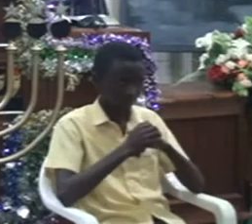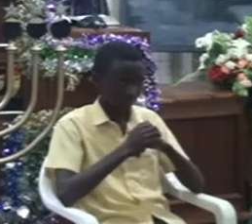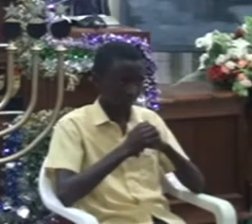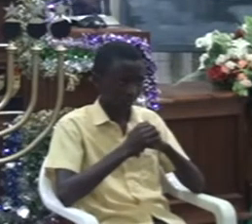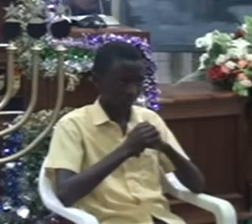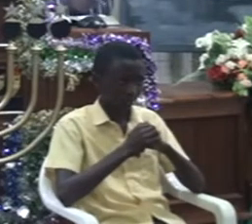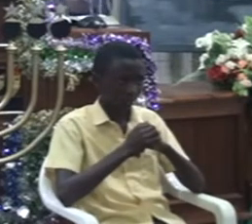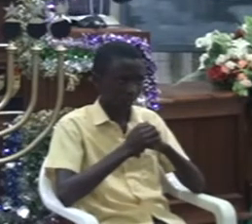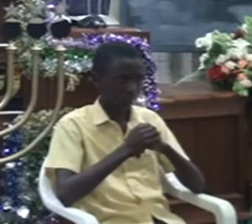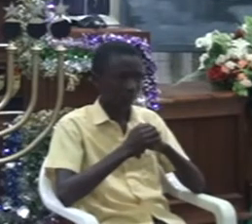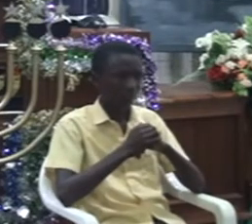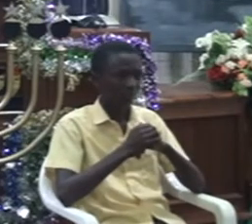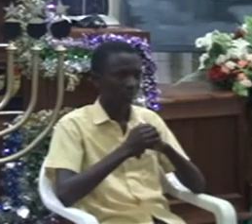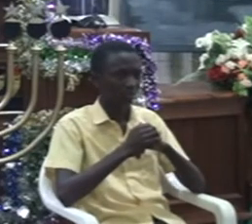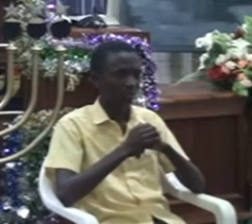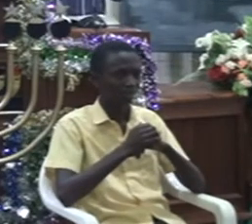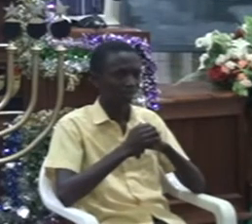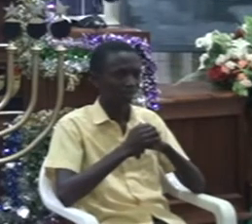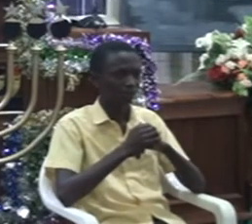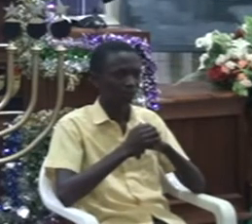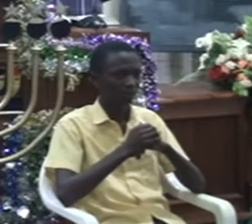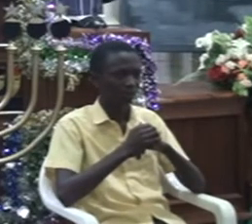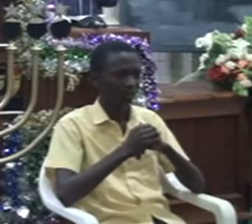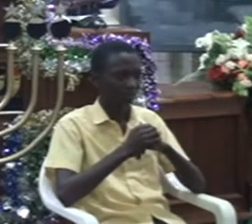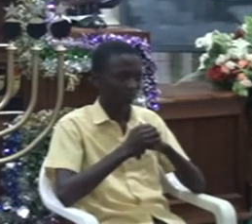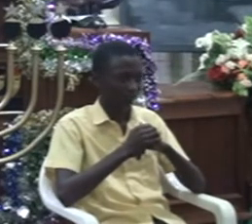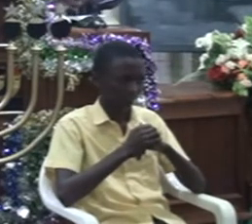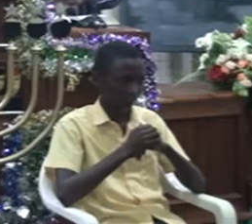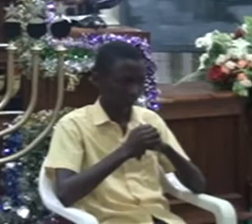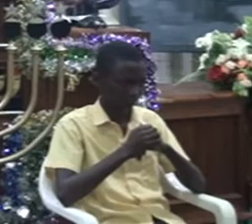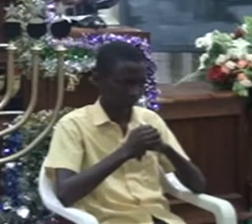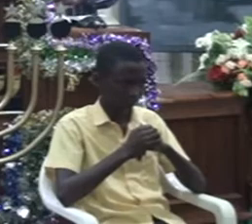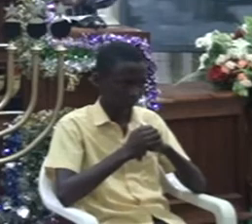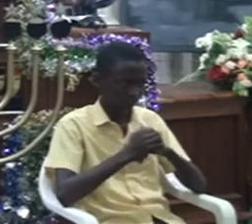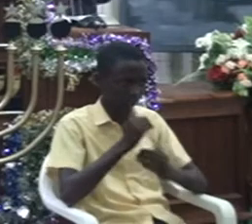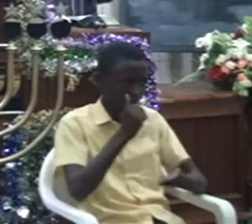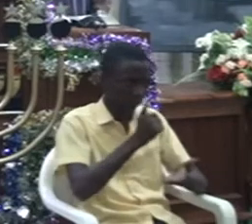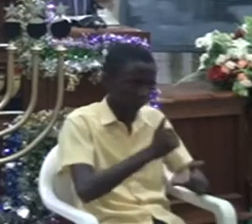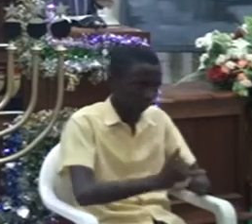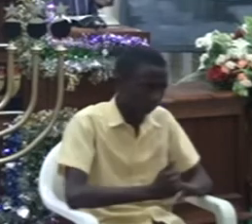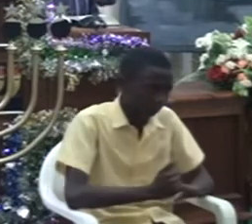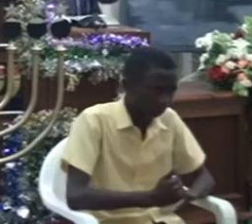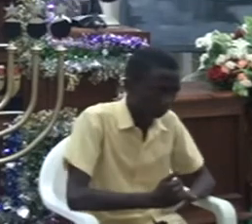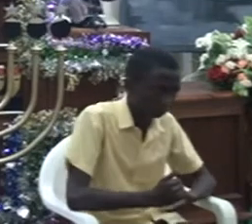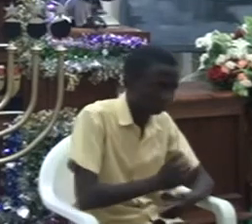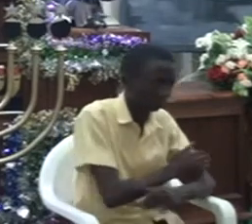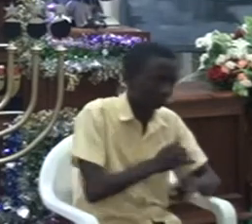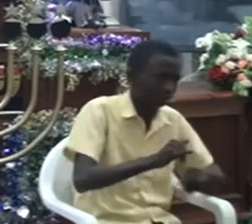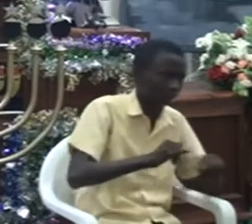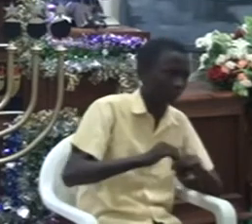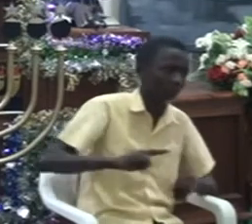miaka 100 uko tajiri mwisho ya bote ni kukufa tu. Amen. Amina. Ainsi